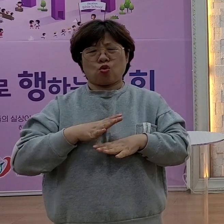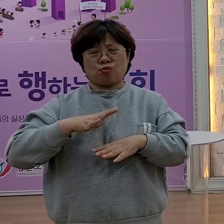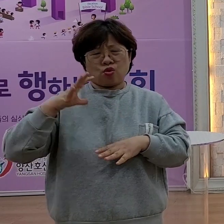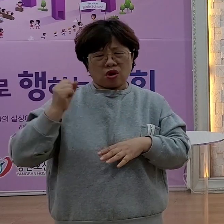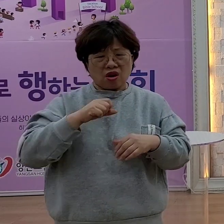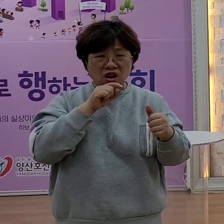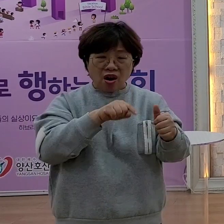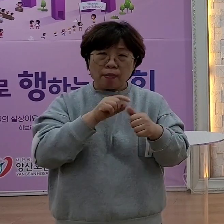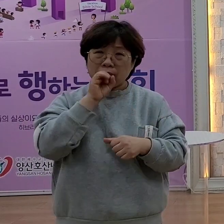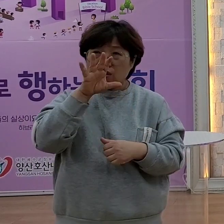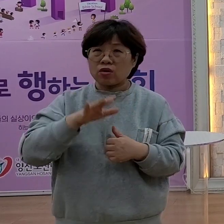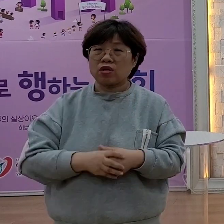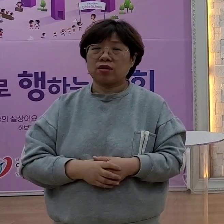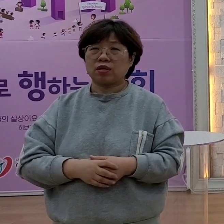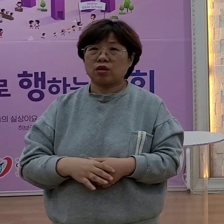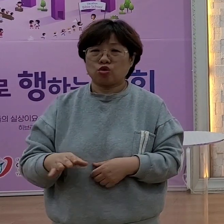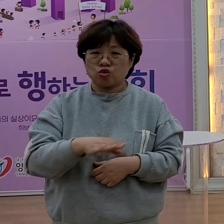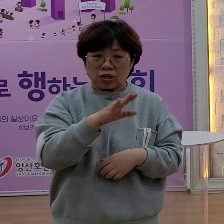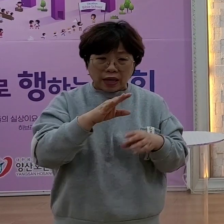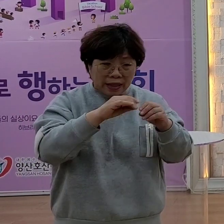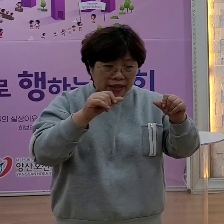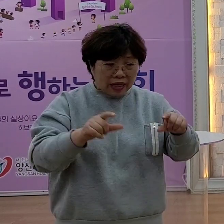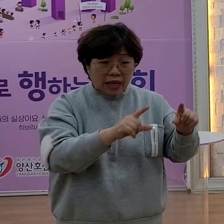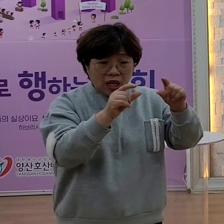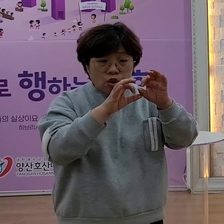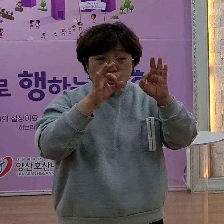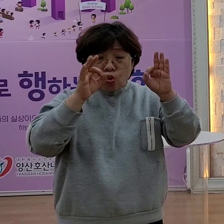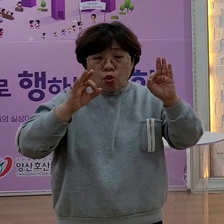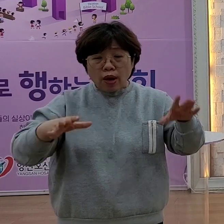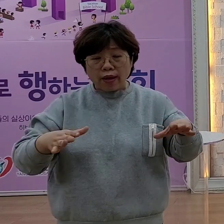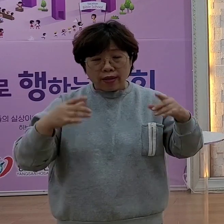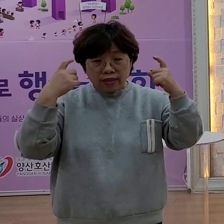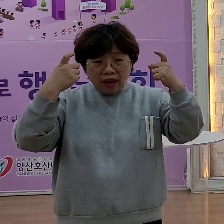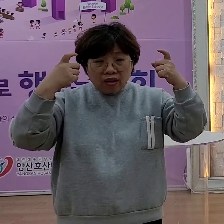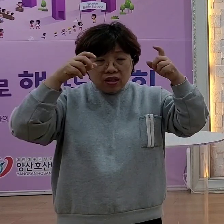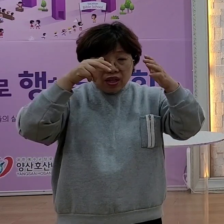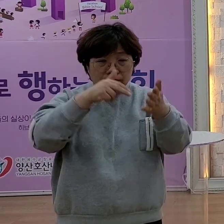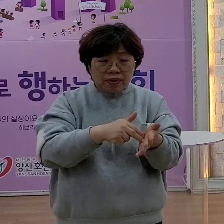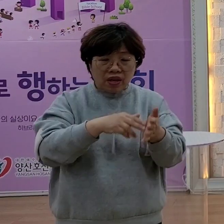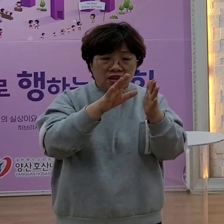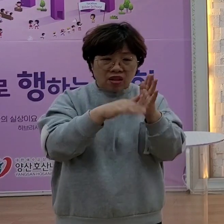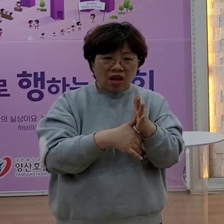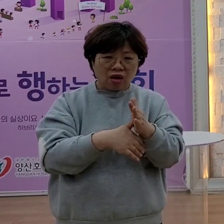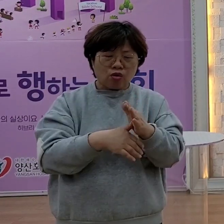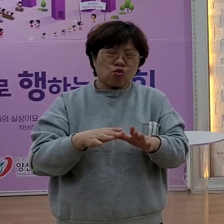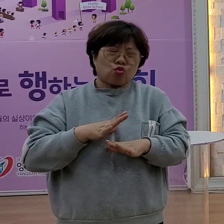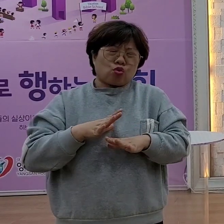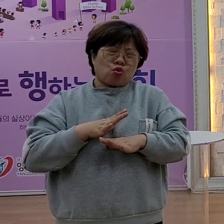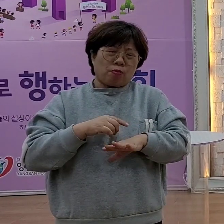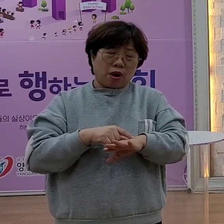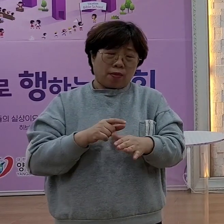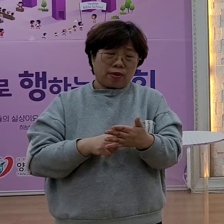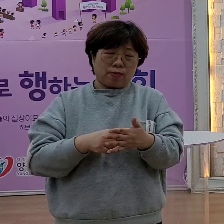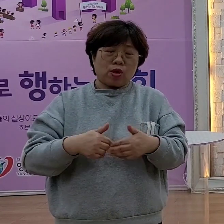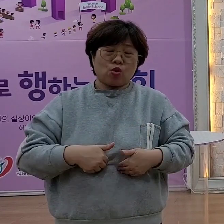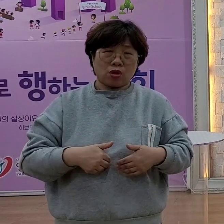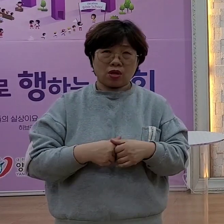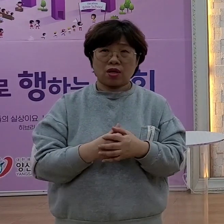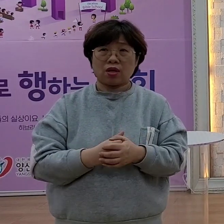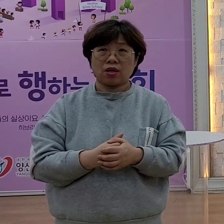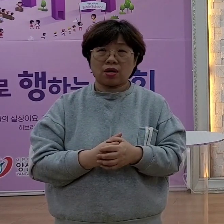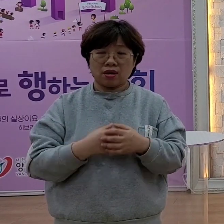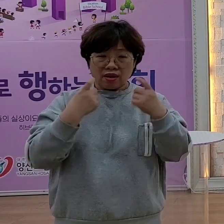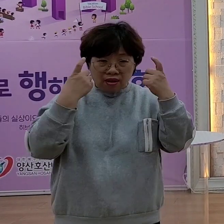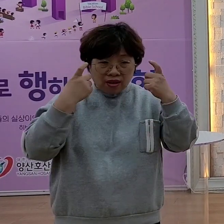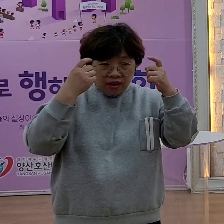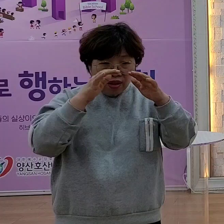이때가 나그네로 있을 때 두려움으로 지내라. 나그네인 것도 알았고, 이 나그네 인생을 어떻게 살아야